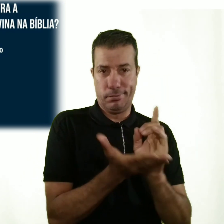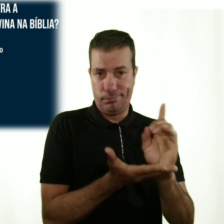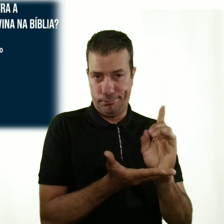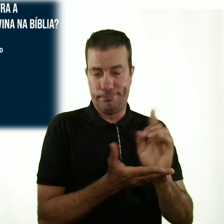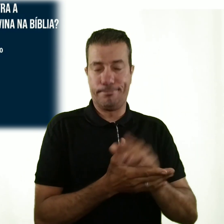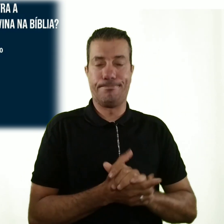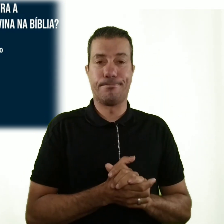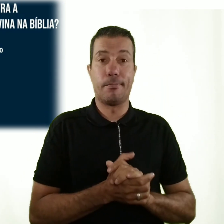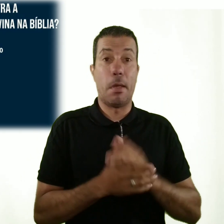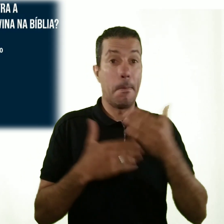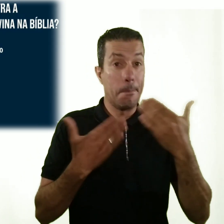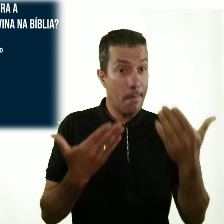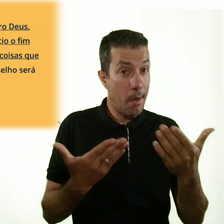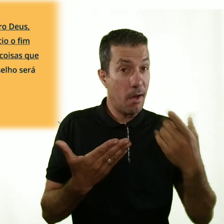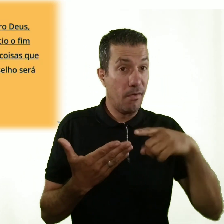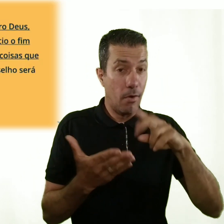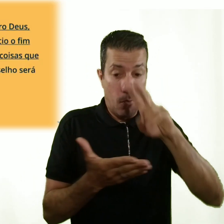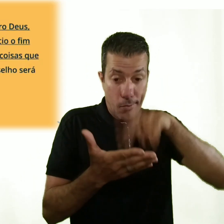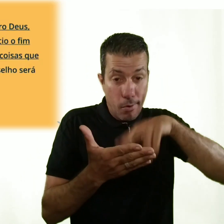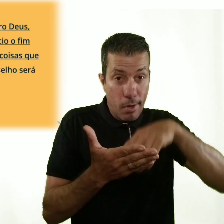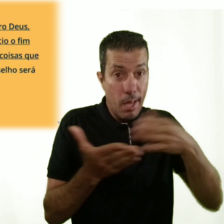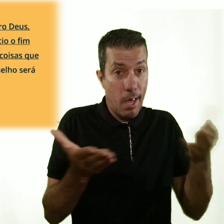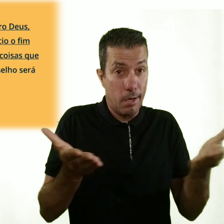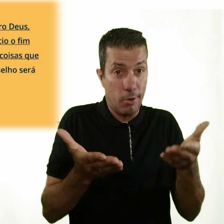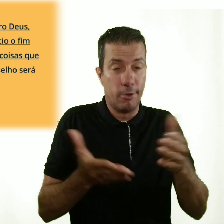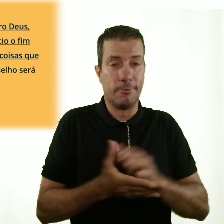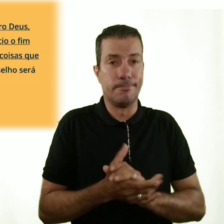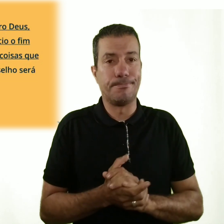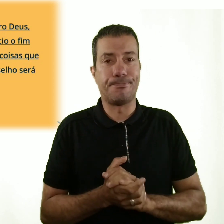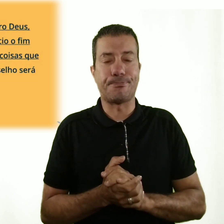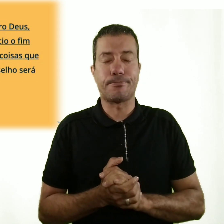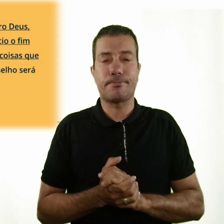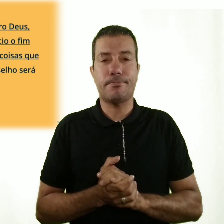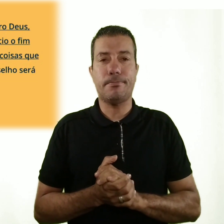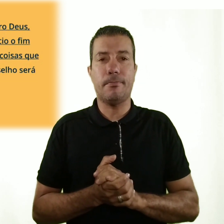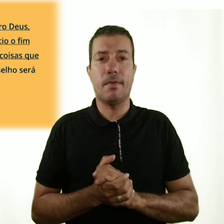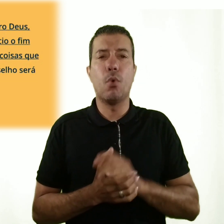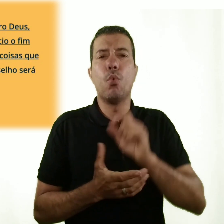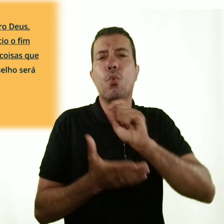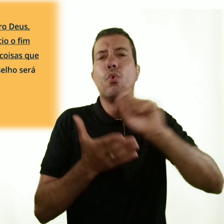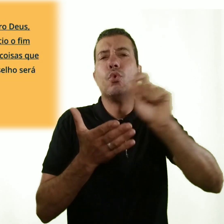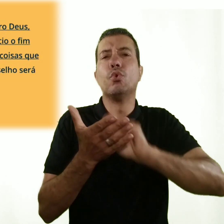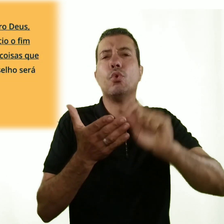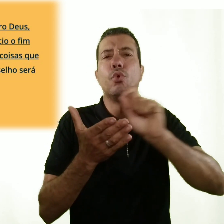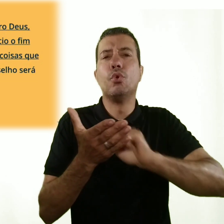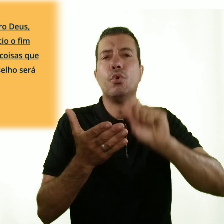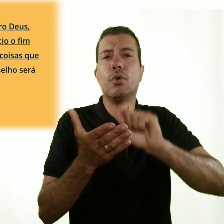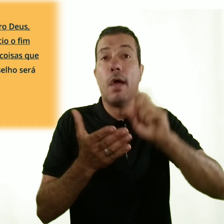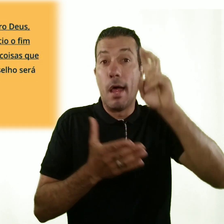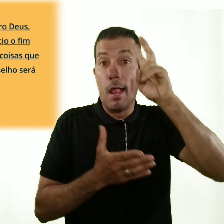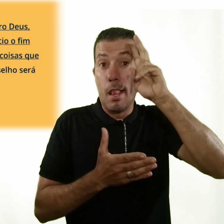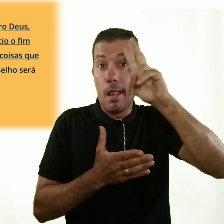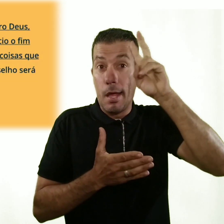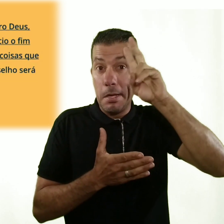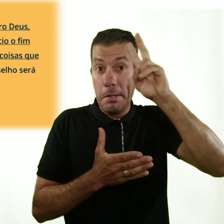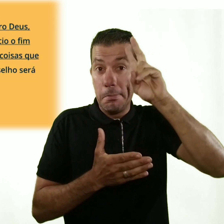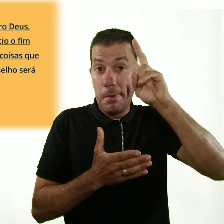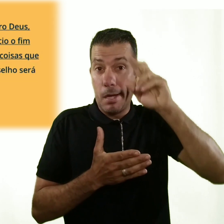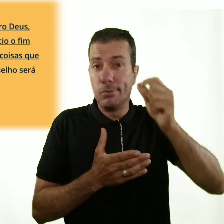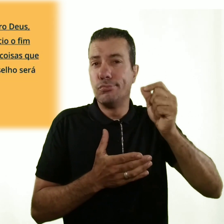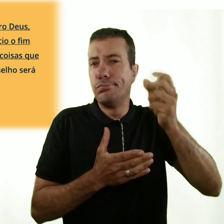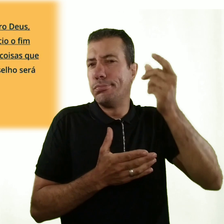vamos ler tudo aqui. E está escrito assim, lembrai-vos das coisas passadas